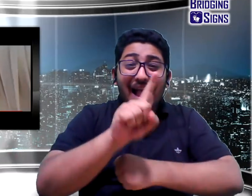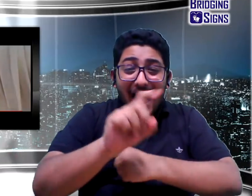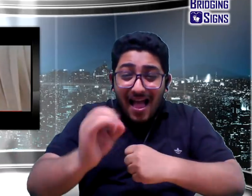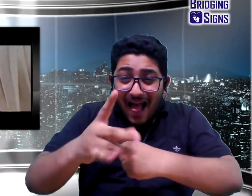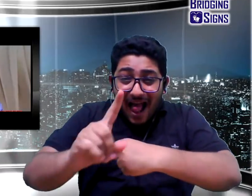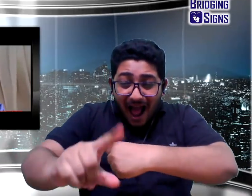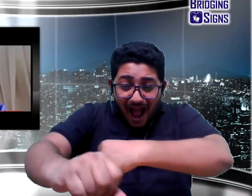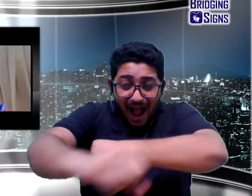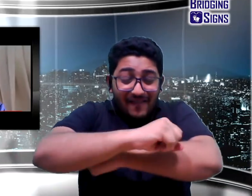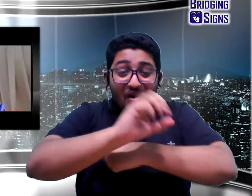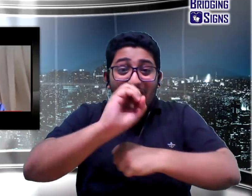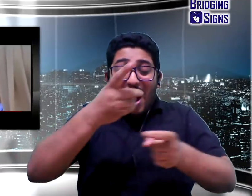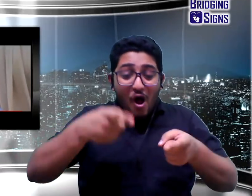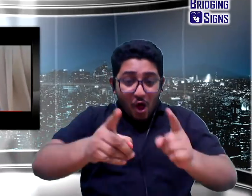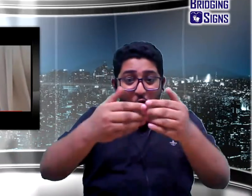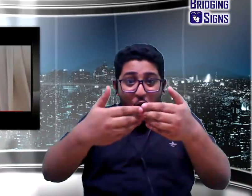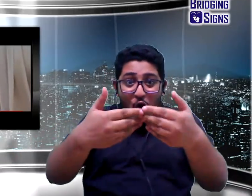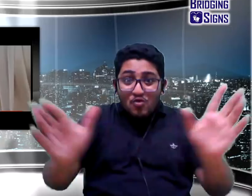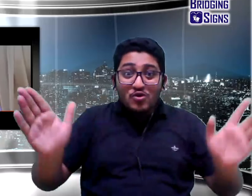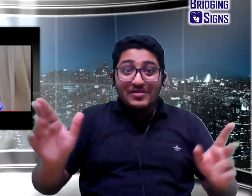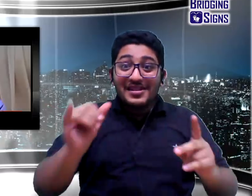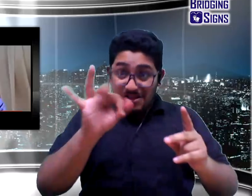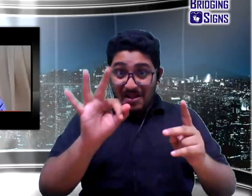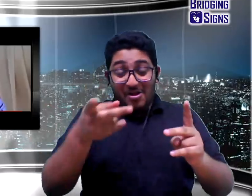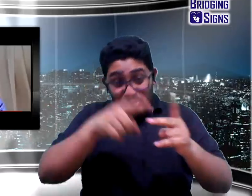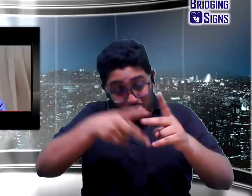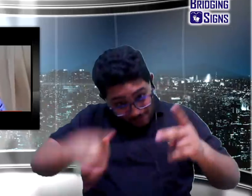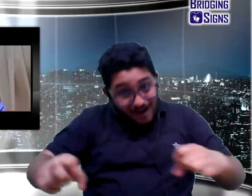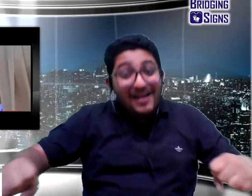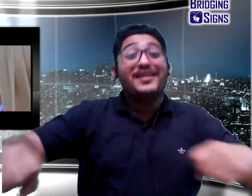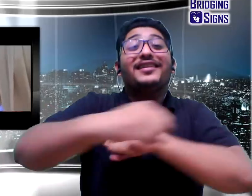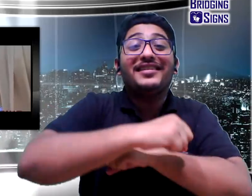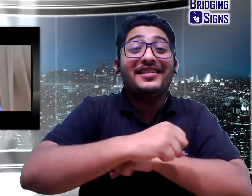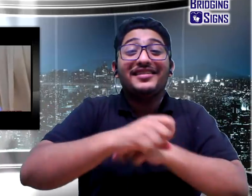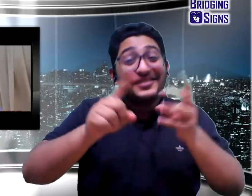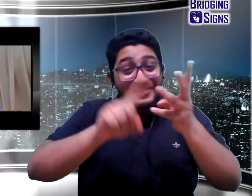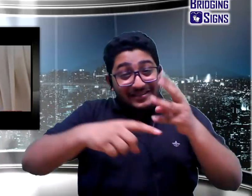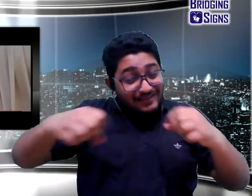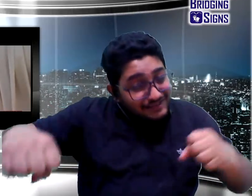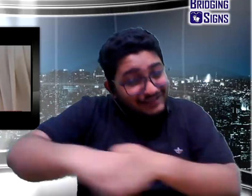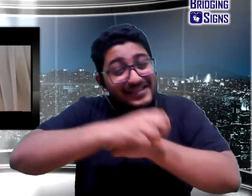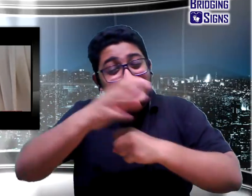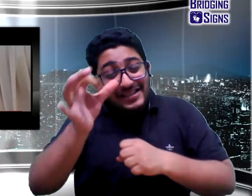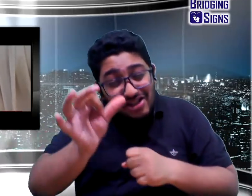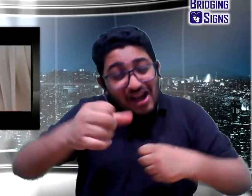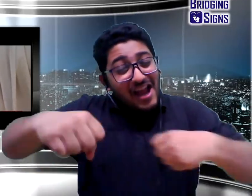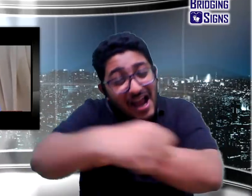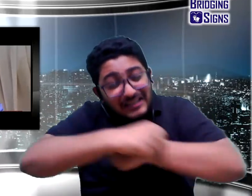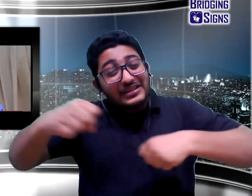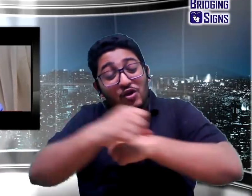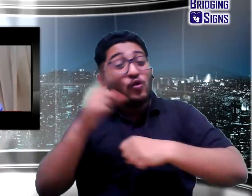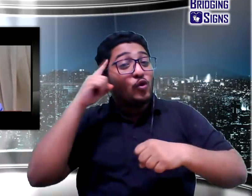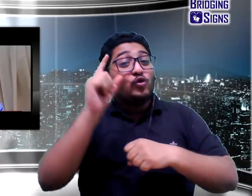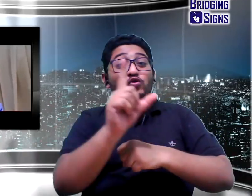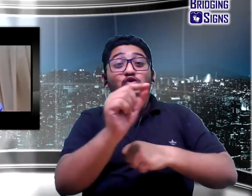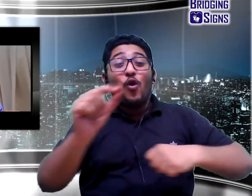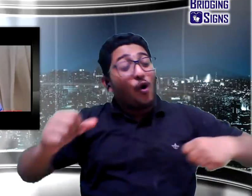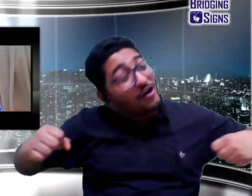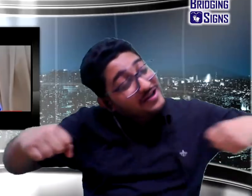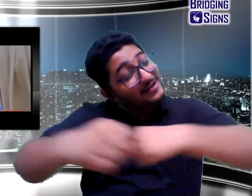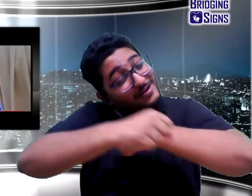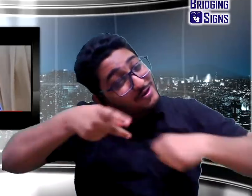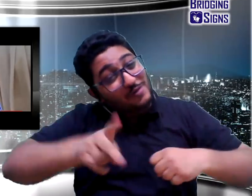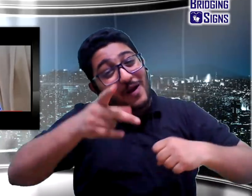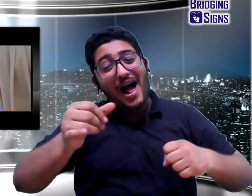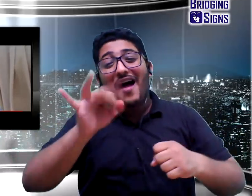ओ एक जफ्फी जे लंगा खोले ते दूजी जफ्फी पाइए, तीजी चौथी पंजवी छेवी सौवीं जफ्फी पाइए, और